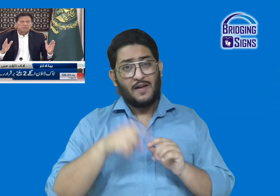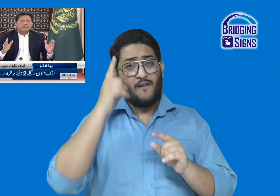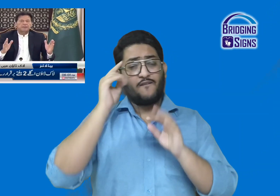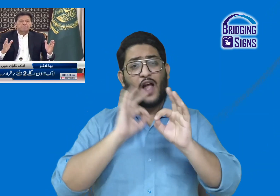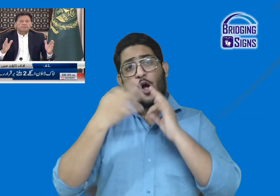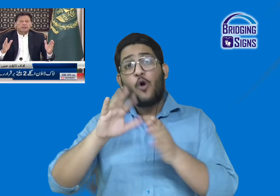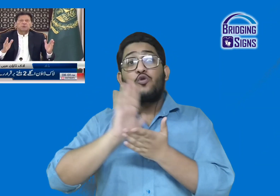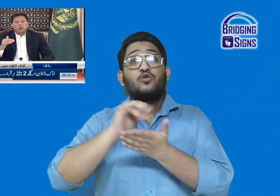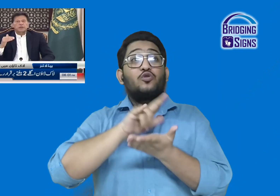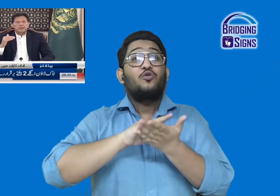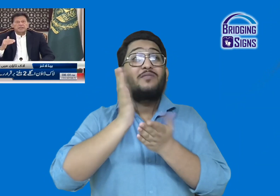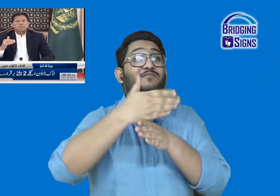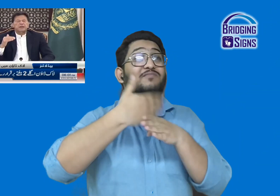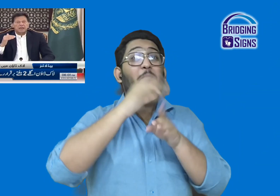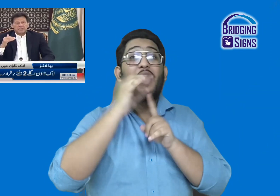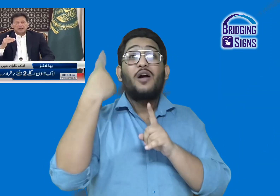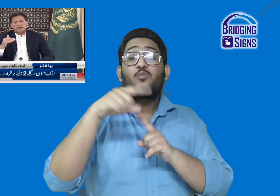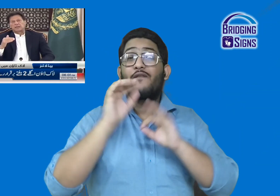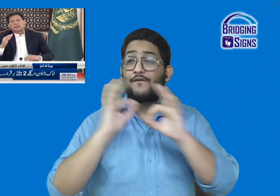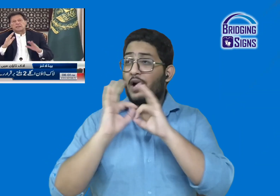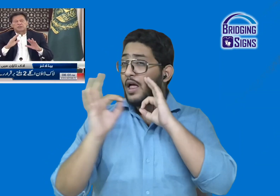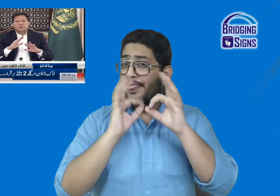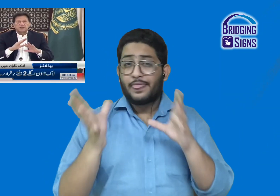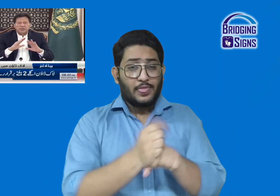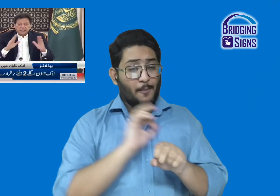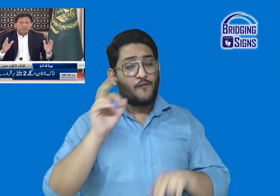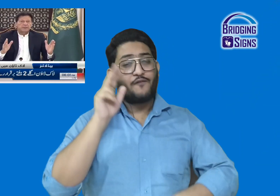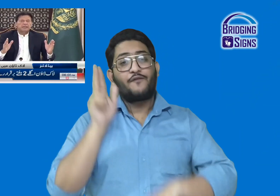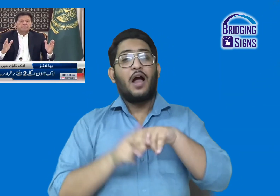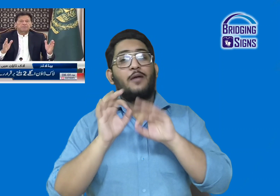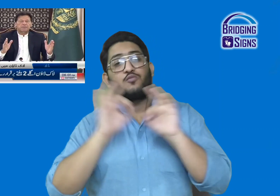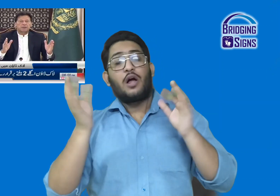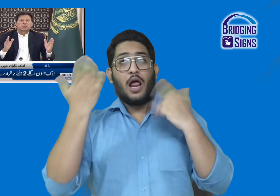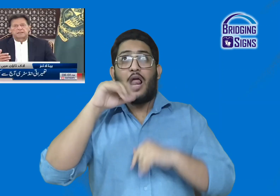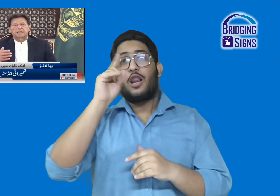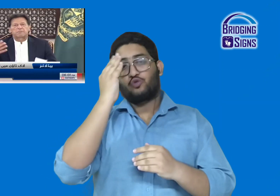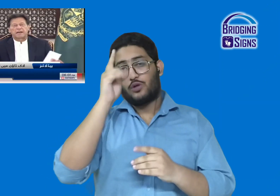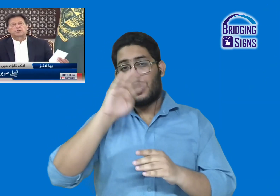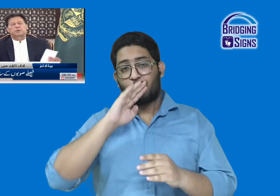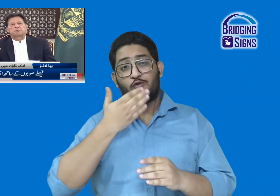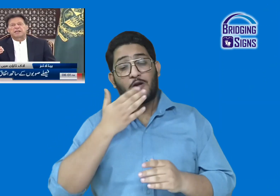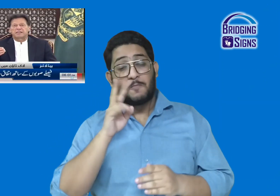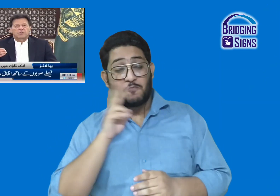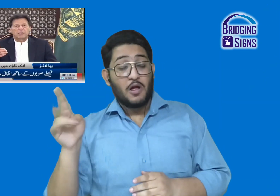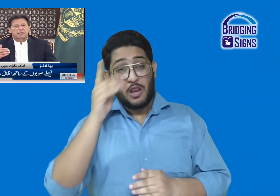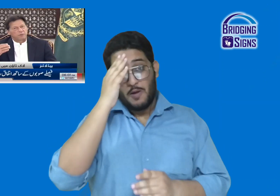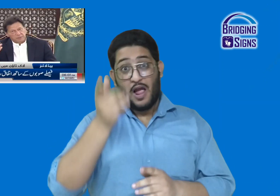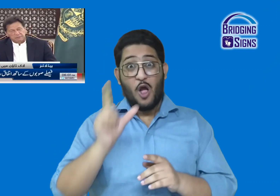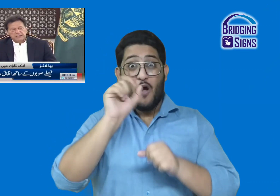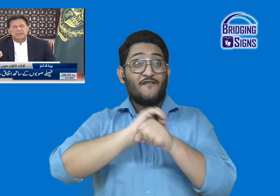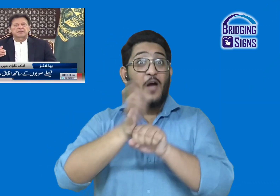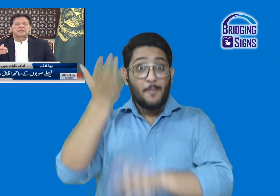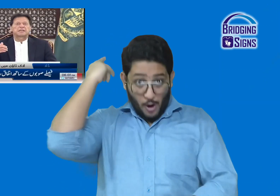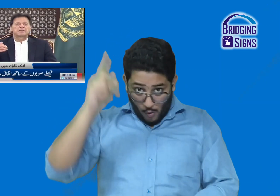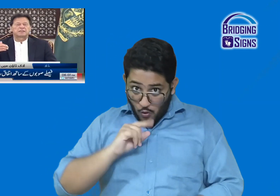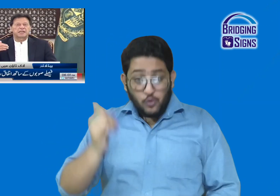दिया। कहा फैसले सूबों के साथ इत्तफाक के राय से किए। 18वीं तरमीम के बाद सूबे फैसले करने में आजाद हैं। अल्लाह का शुक्र है कि